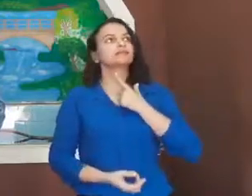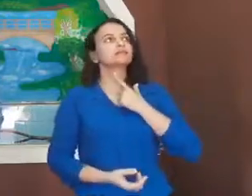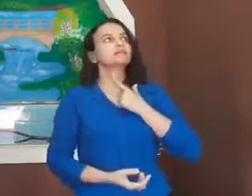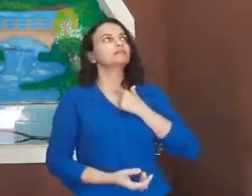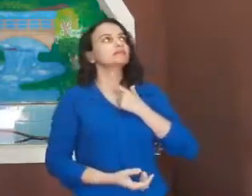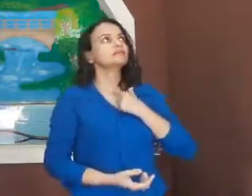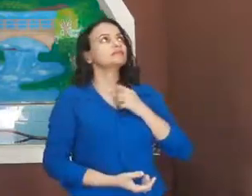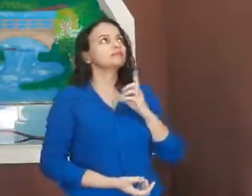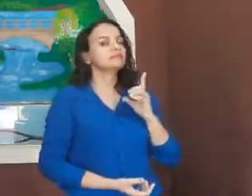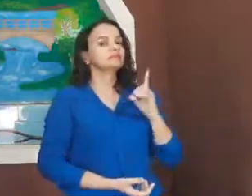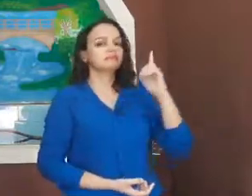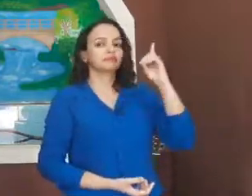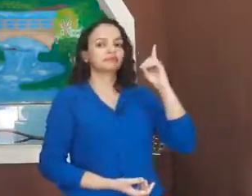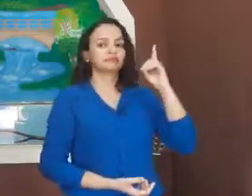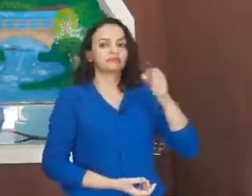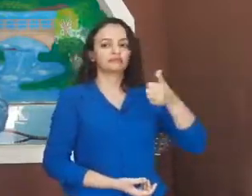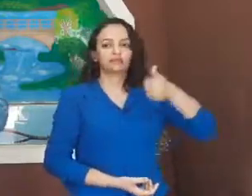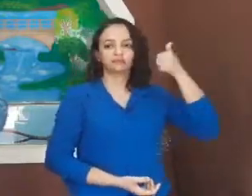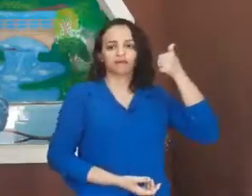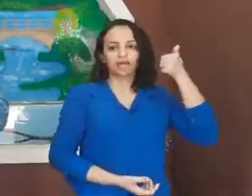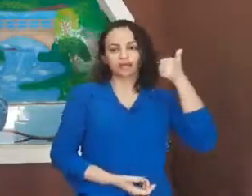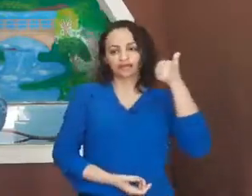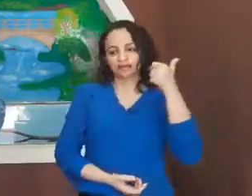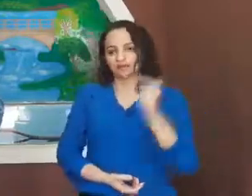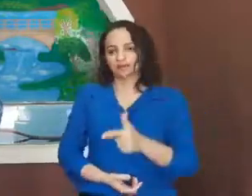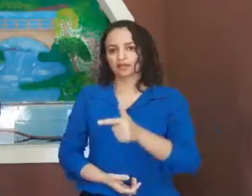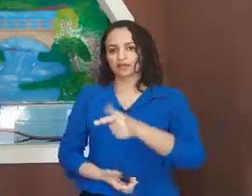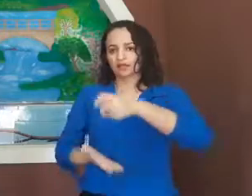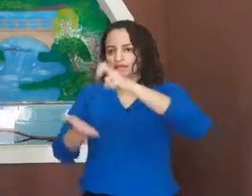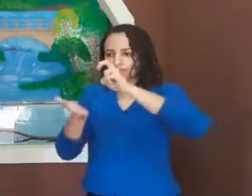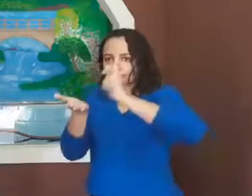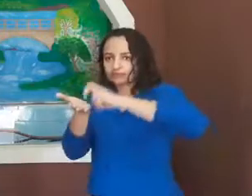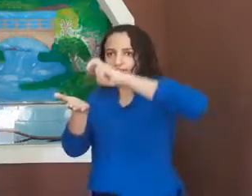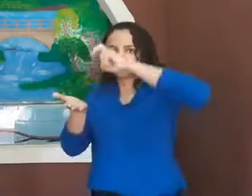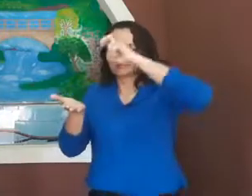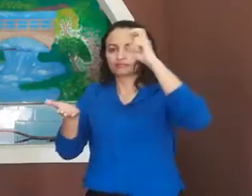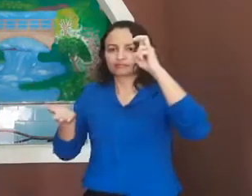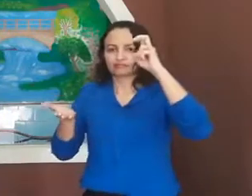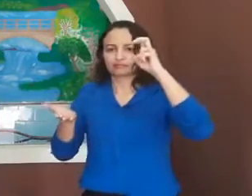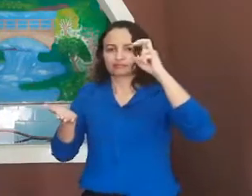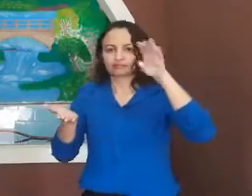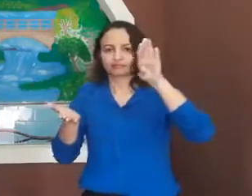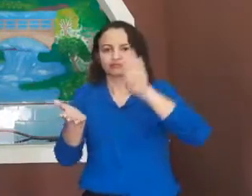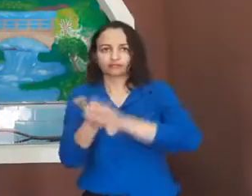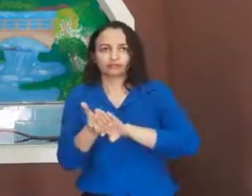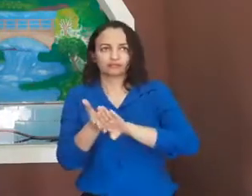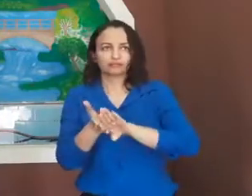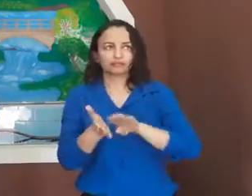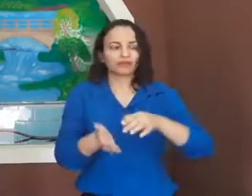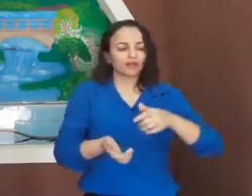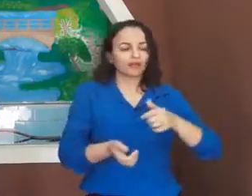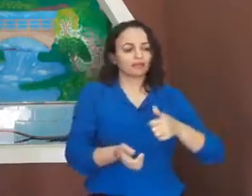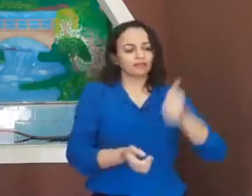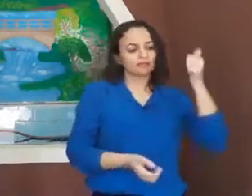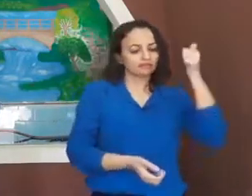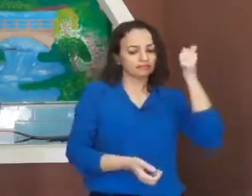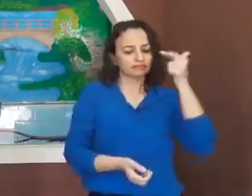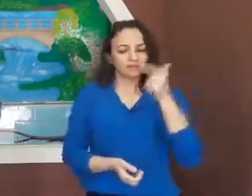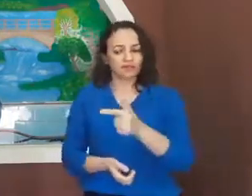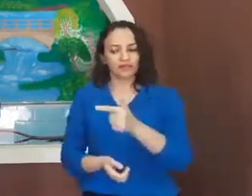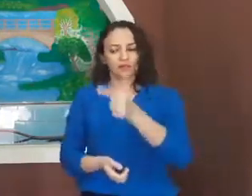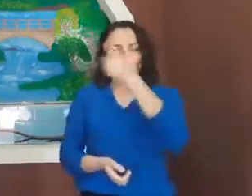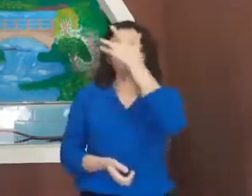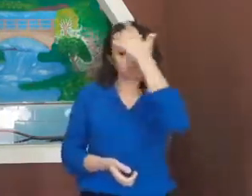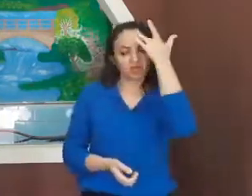os guardas pelo romper da manhã. Sim, mais do que aquele que